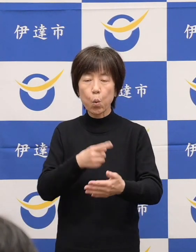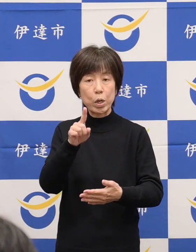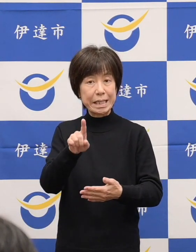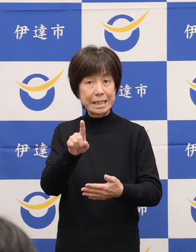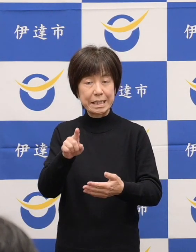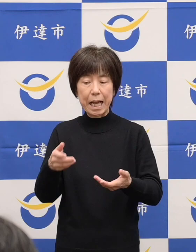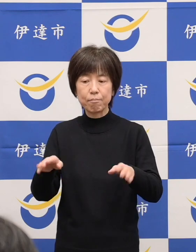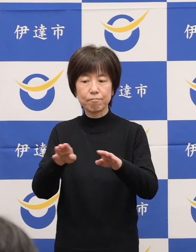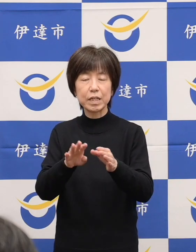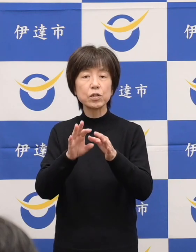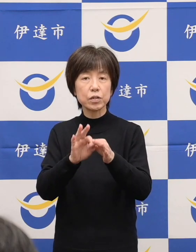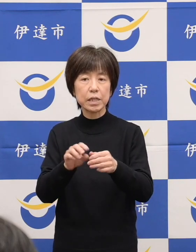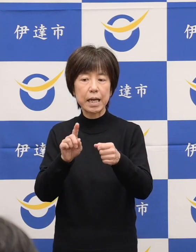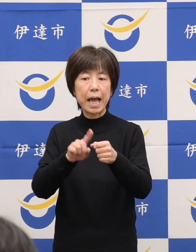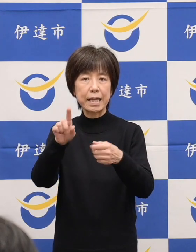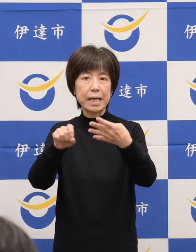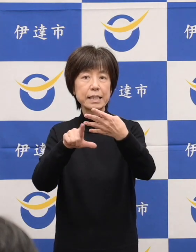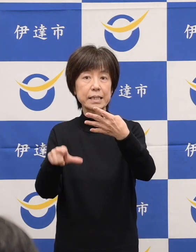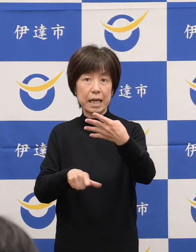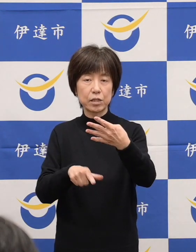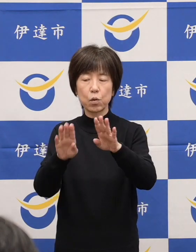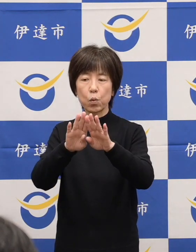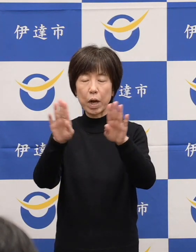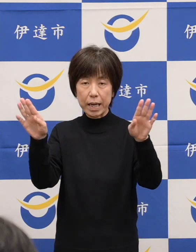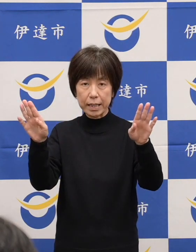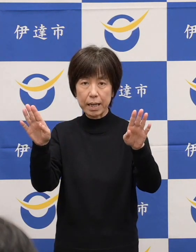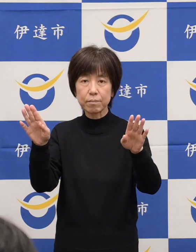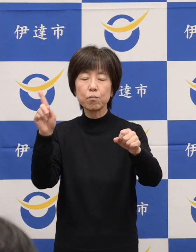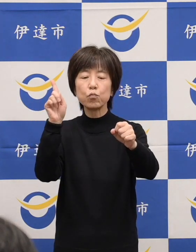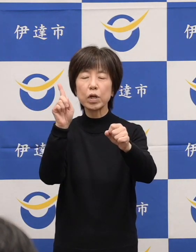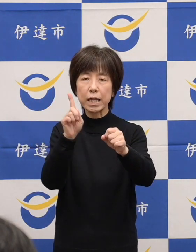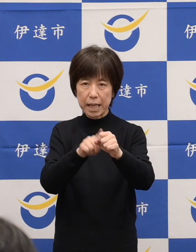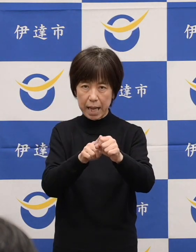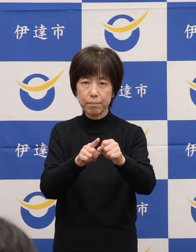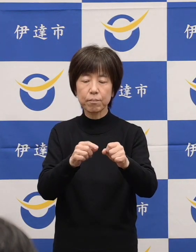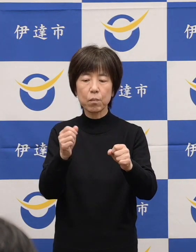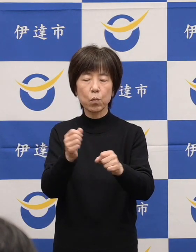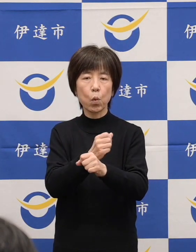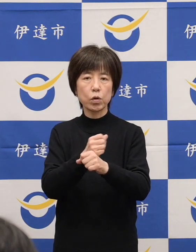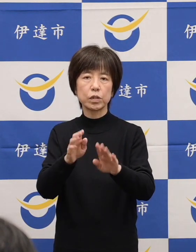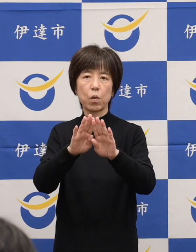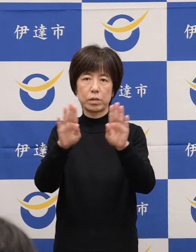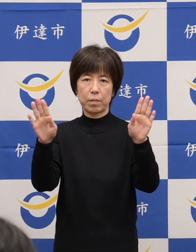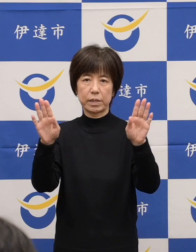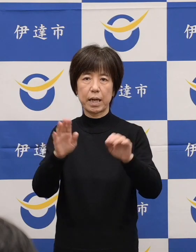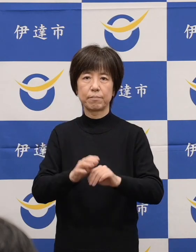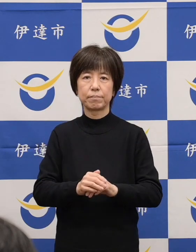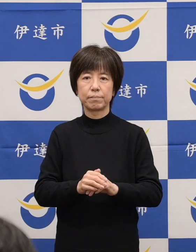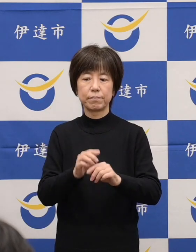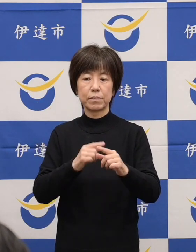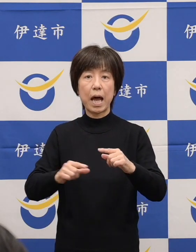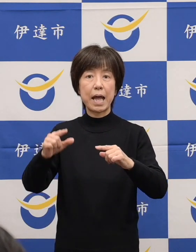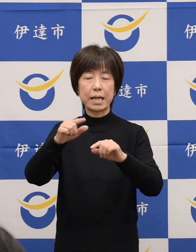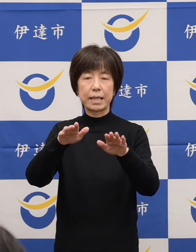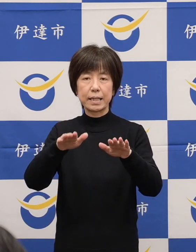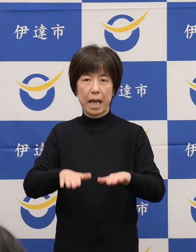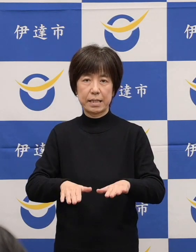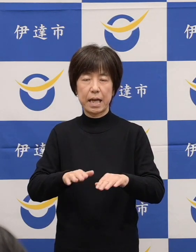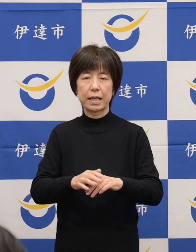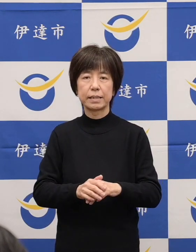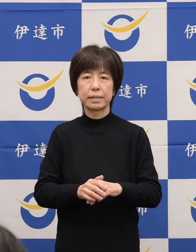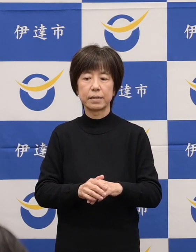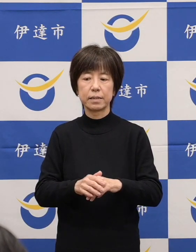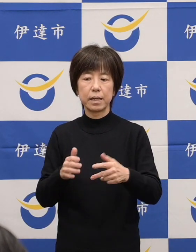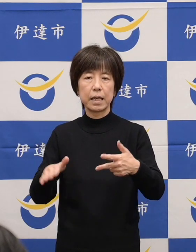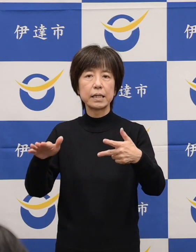来年4月の開園に向け工事に着手をしたところであります。さらには現在施設